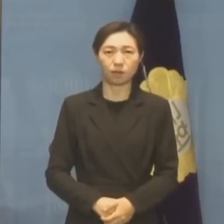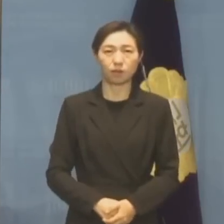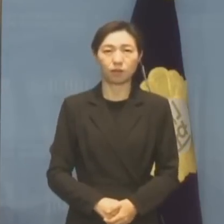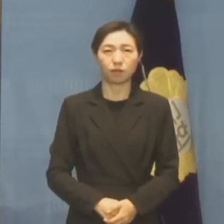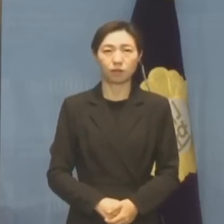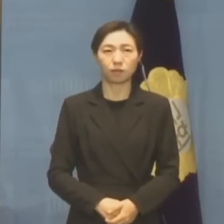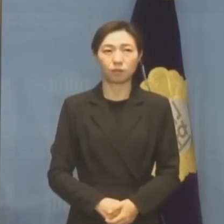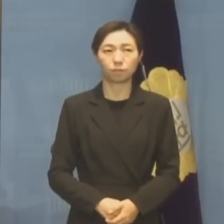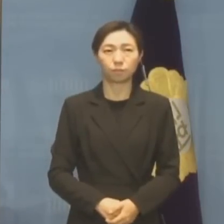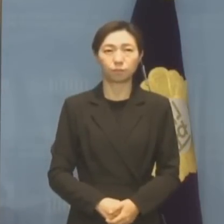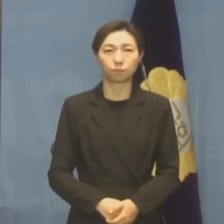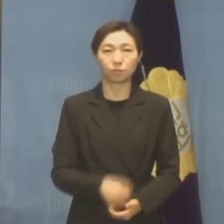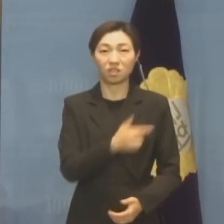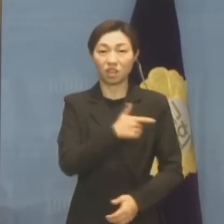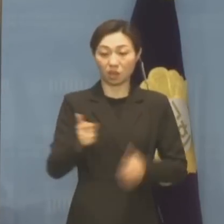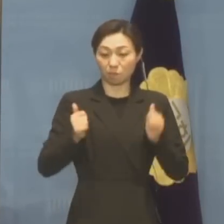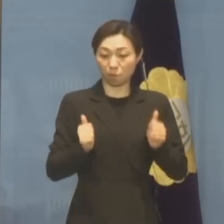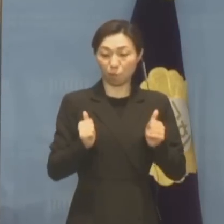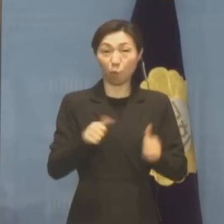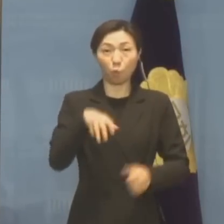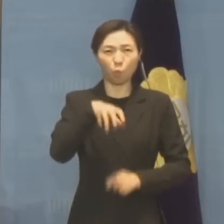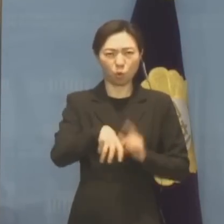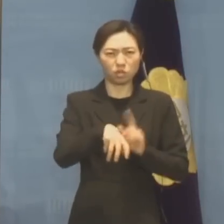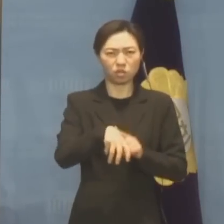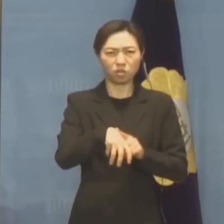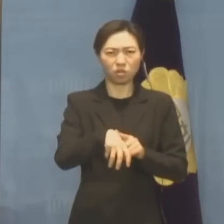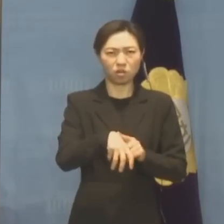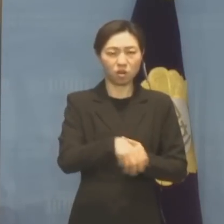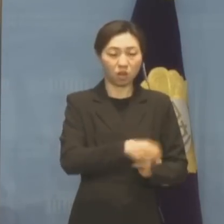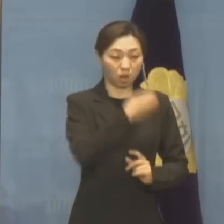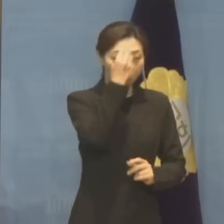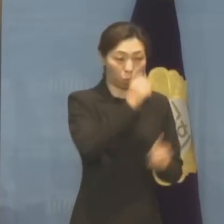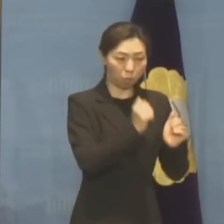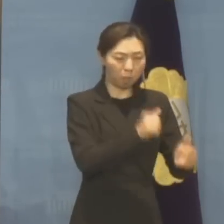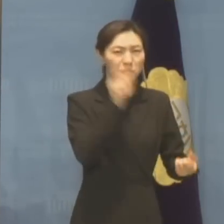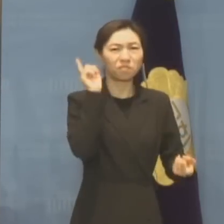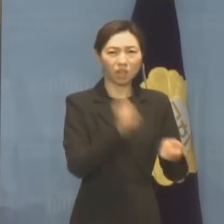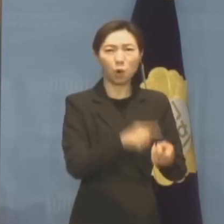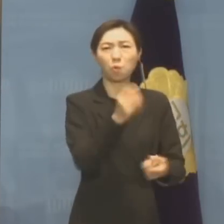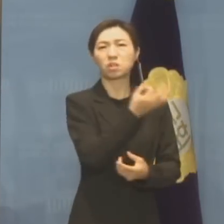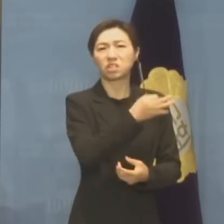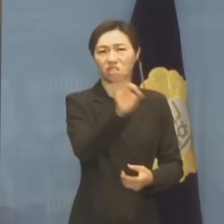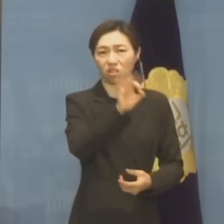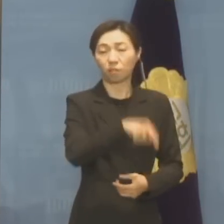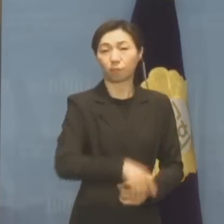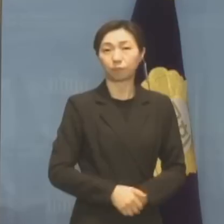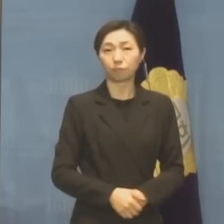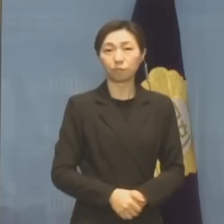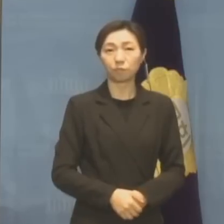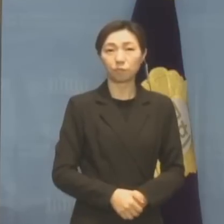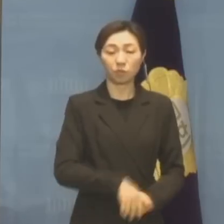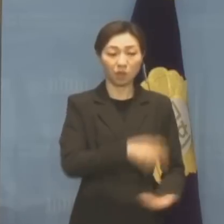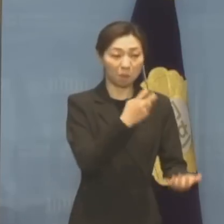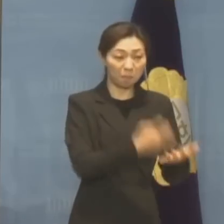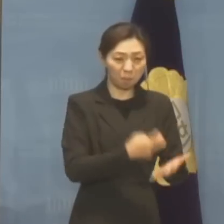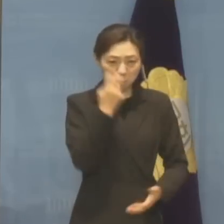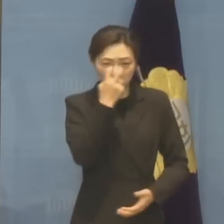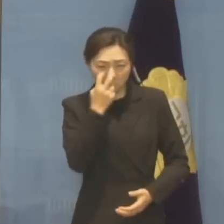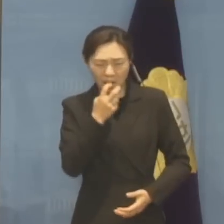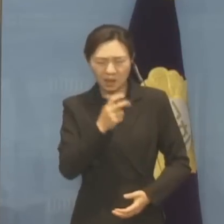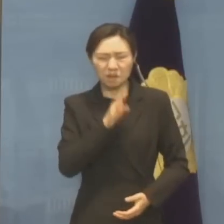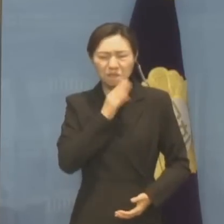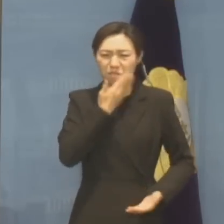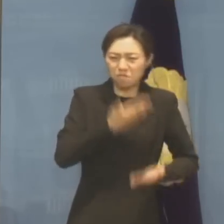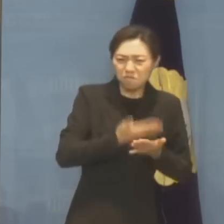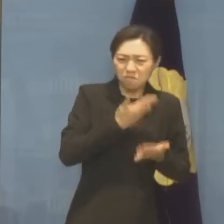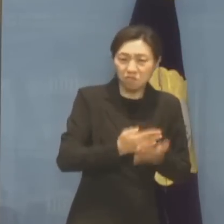했습니다. 대법원에서도 이 판결을 유지한 것입니다. 법과 수사를 그렇게나 좋아하는 윤석열